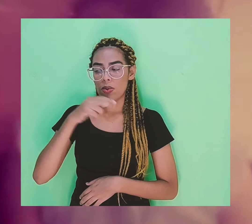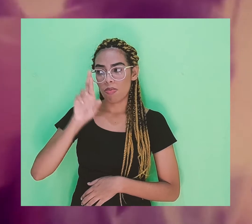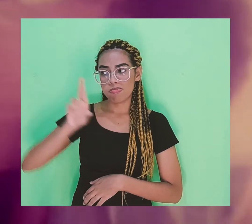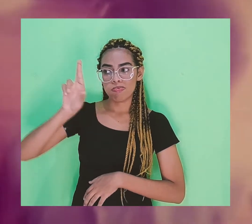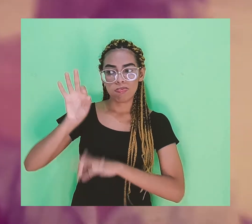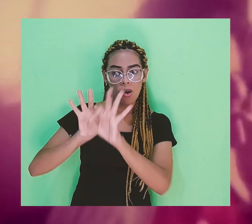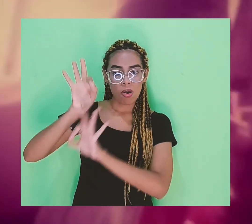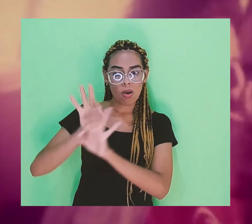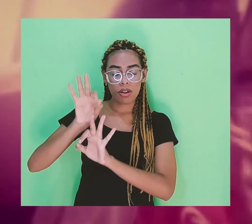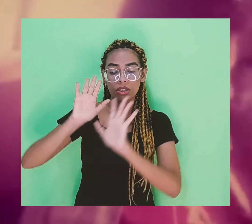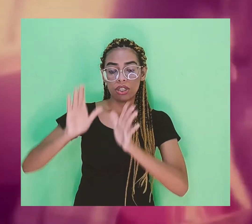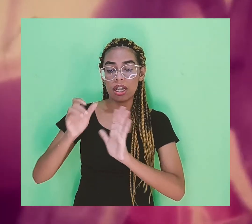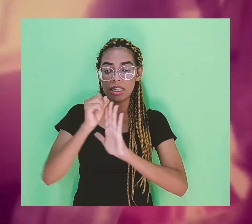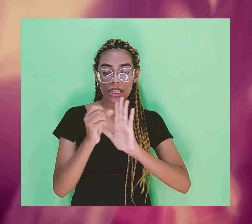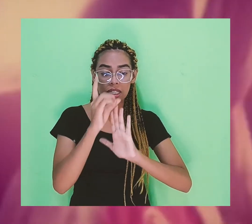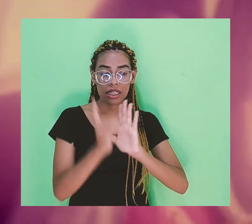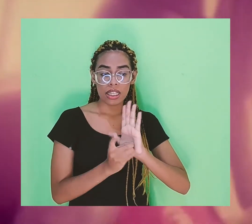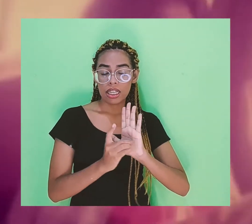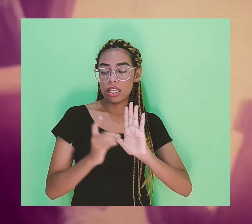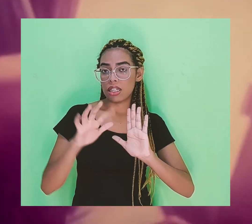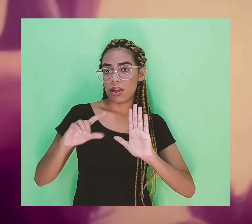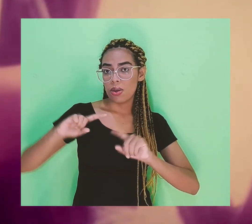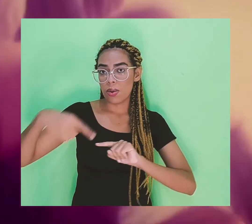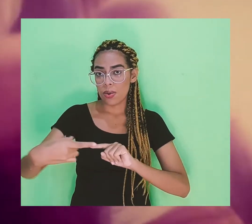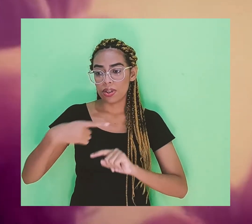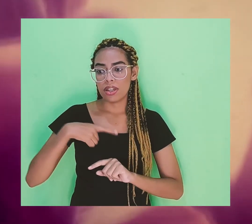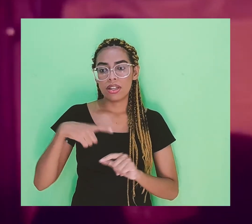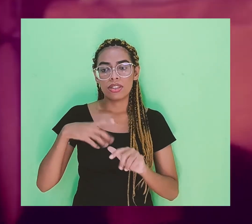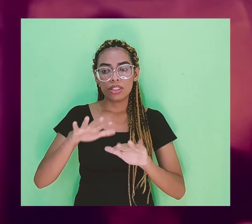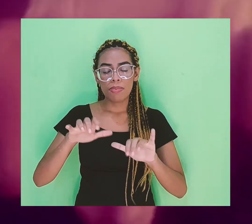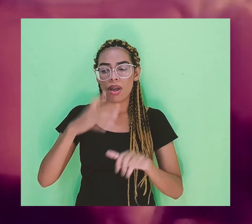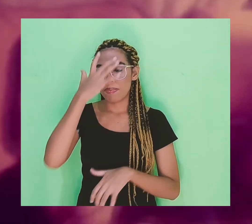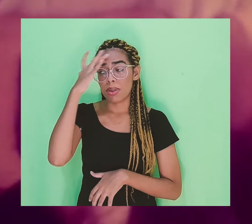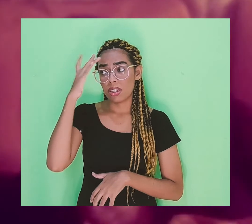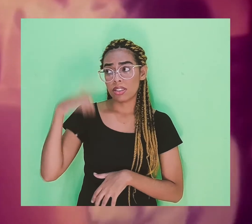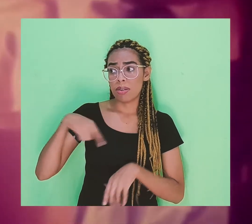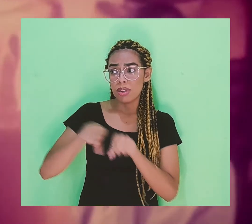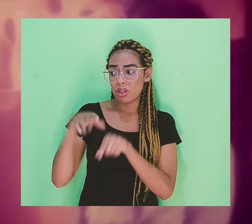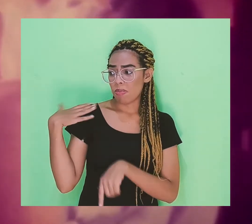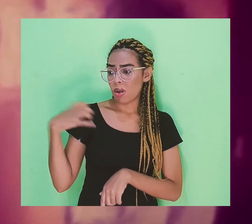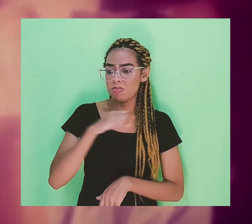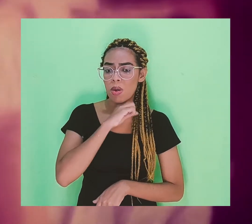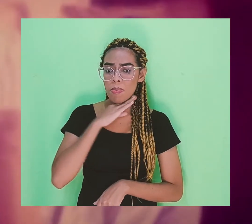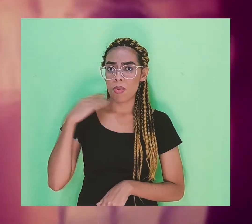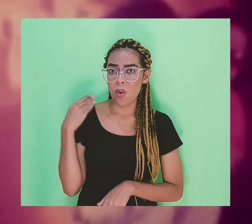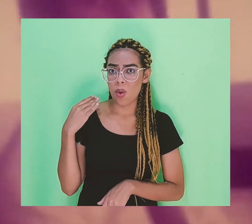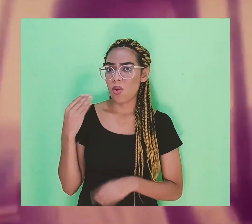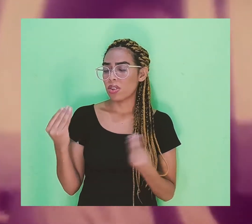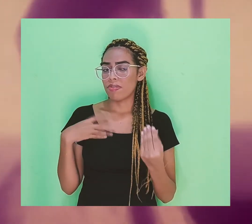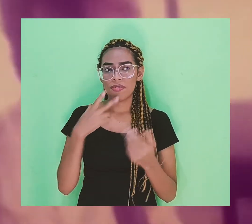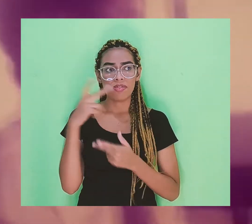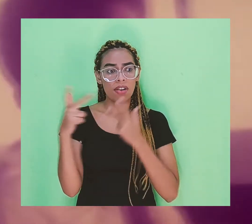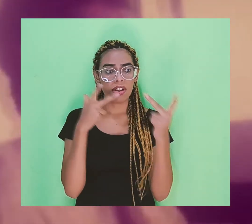como o Coutinho, já em outra década, fazendo Cabo Marcado para Morrer, sendo ameaçado de morte, sabe? Assim como a gente tem o Thiago Pedro falando dele, mas falando de um monte